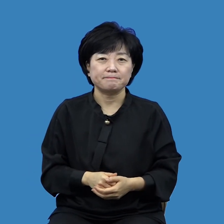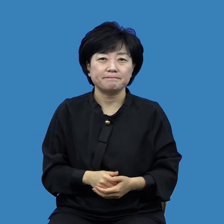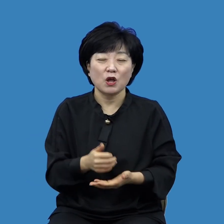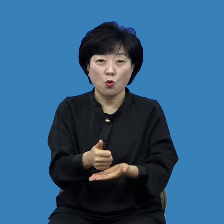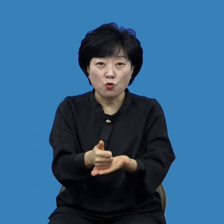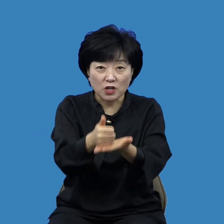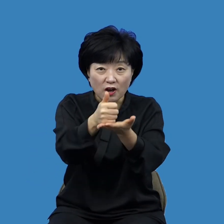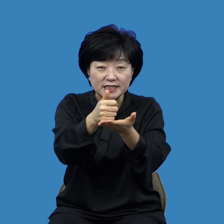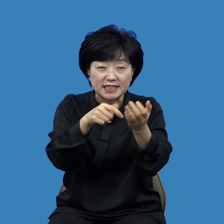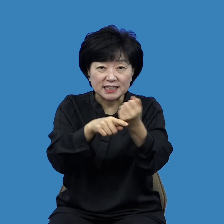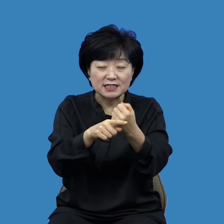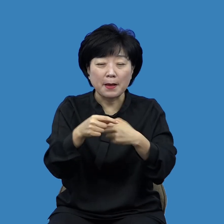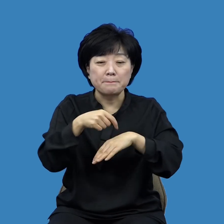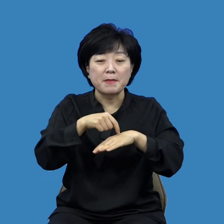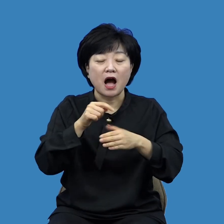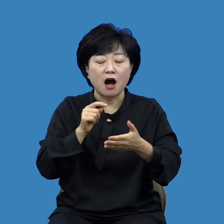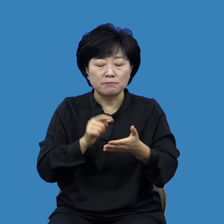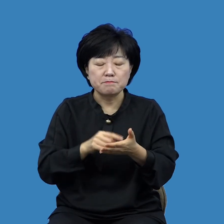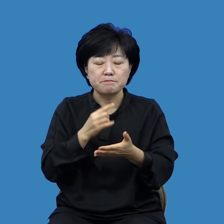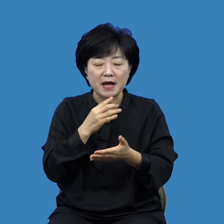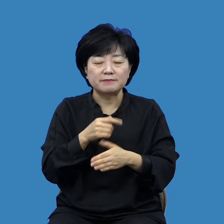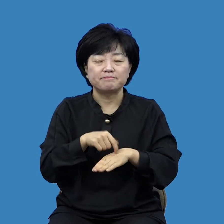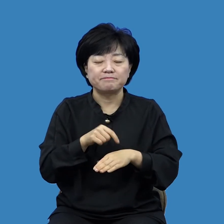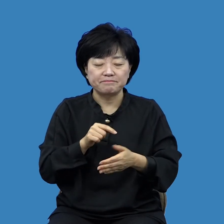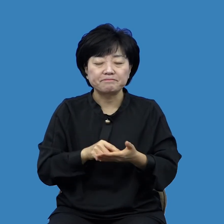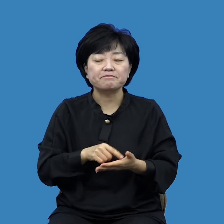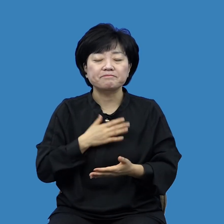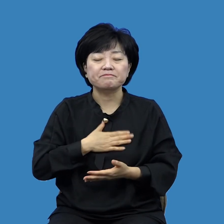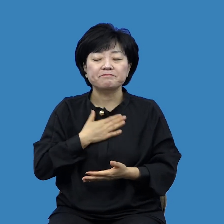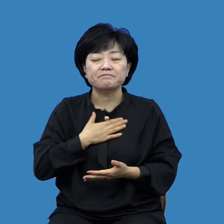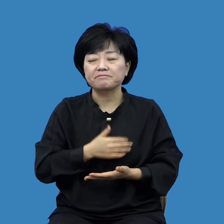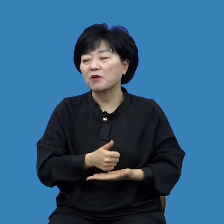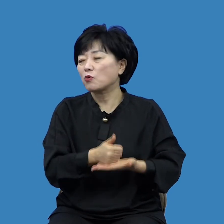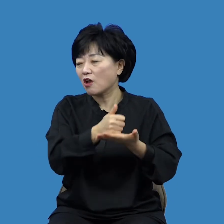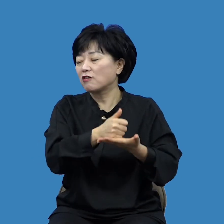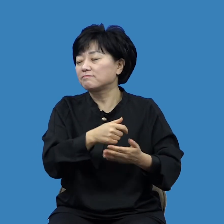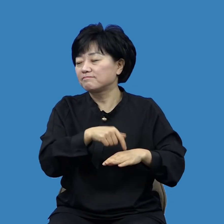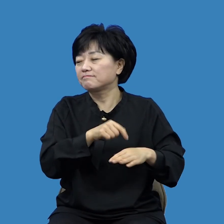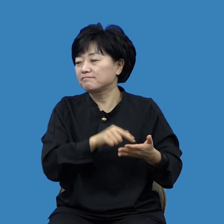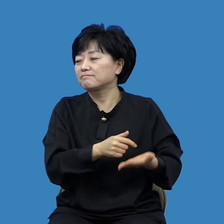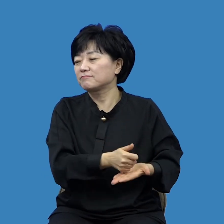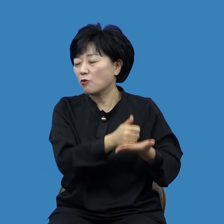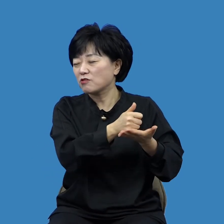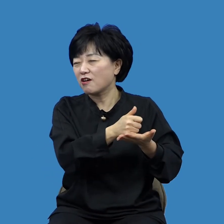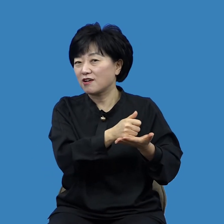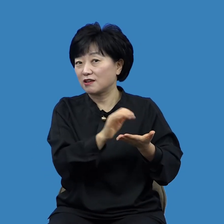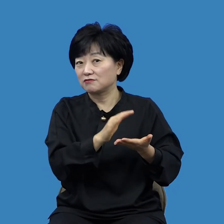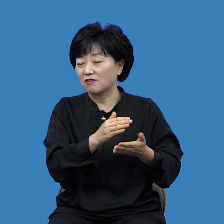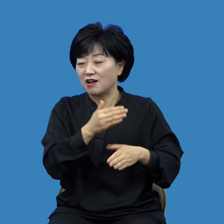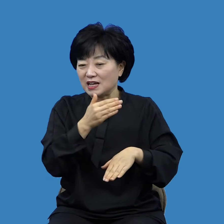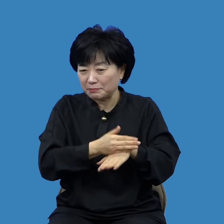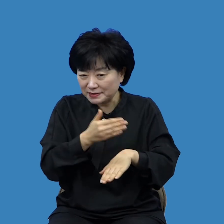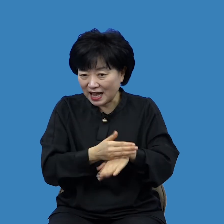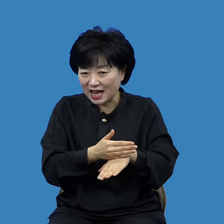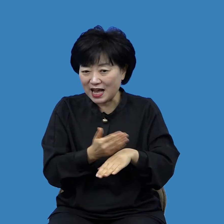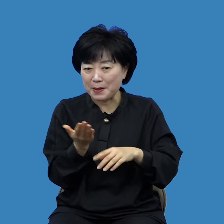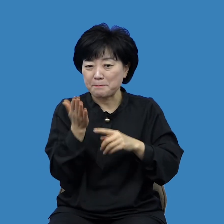이 단순히 마음에서 시작되긴 하지만 이것을 표현할 때 배가 돼요. 그래서 감사한다는 카드도